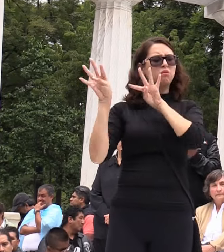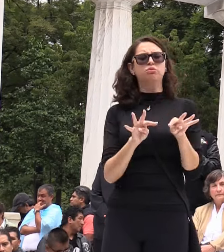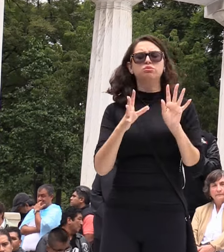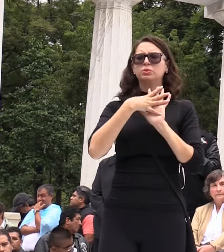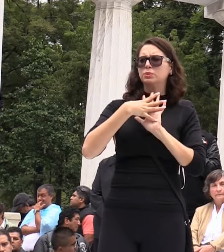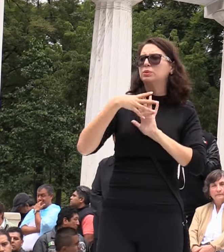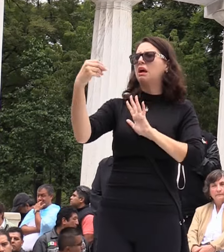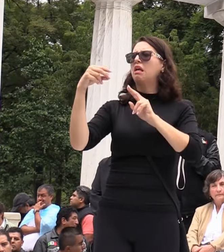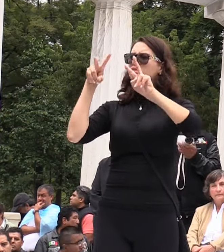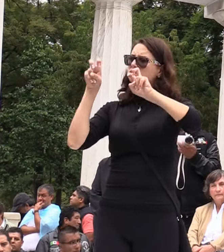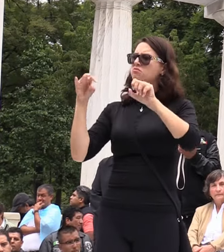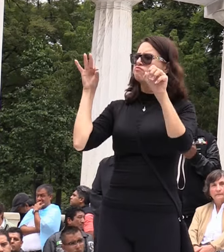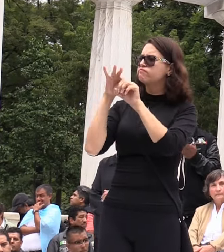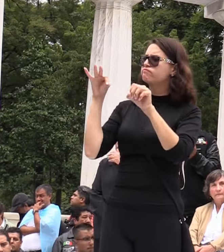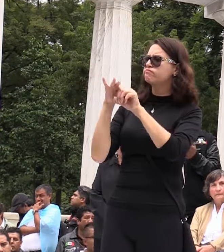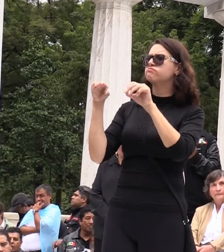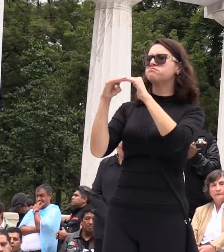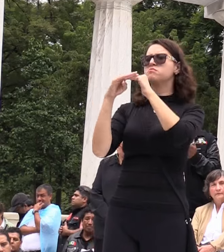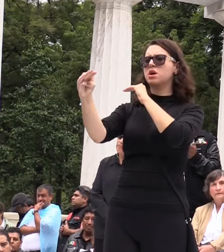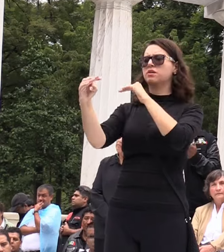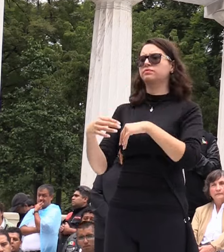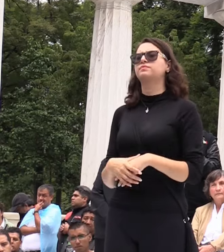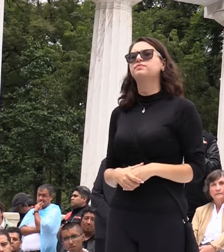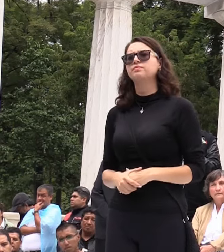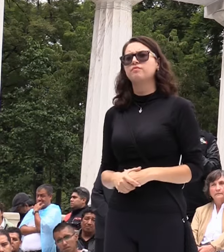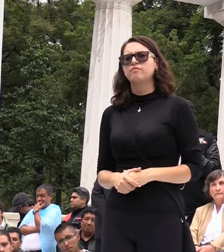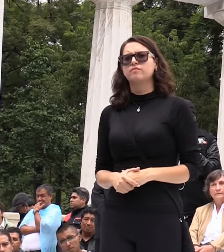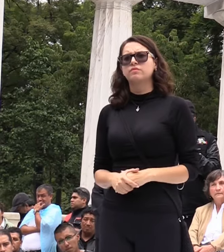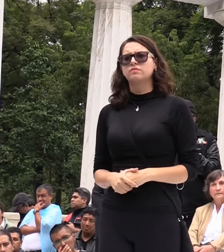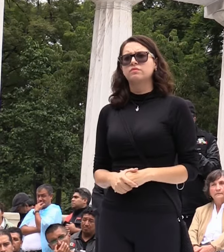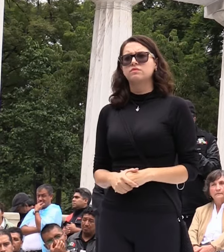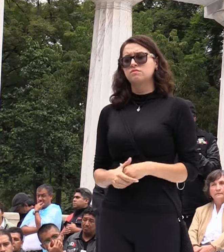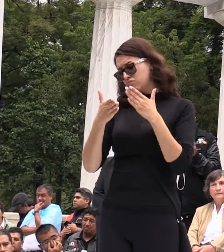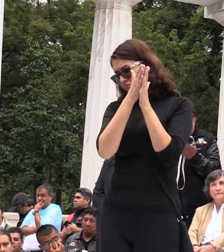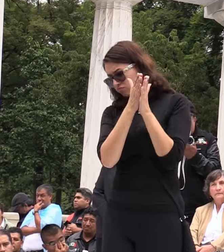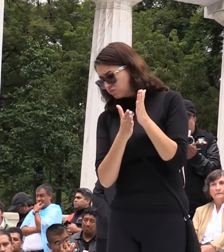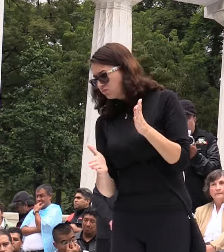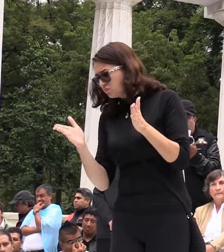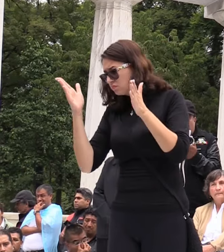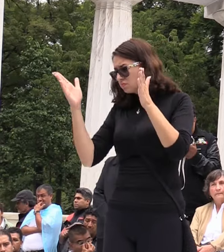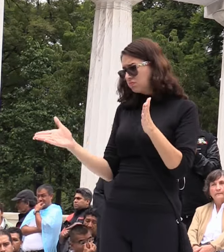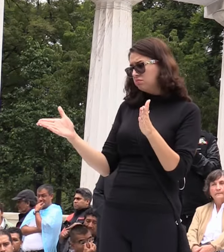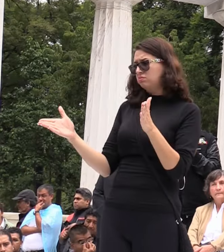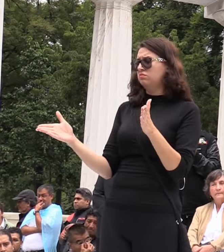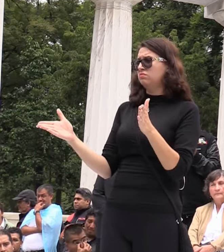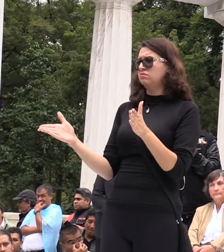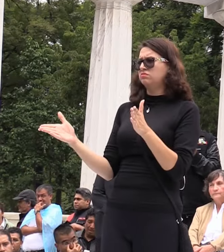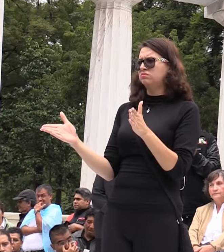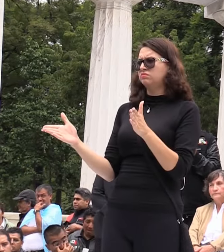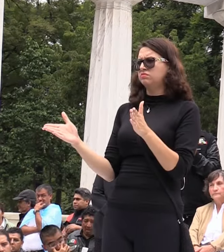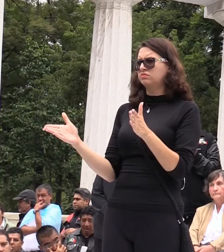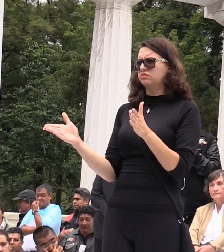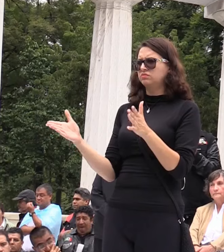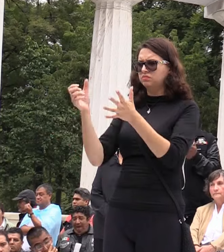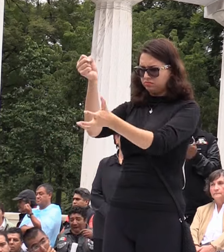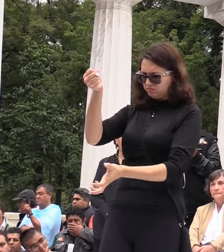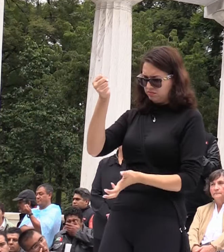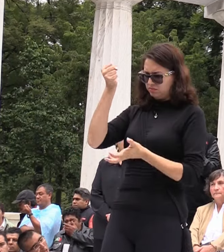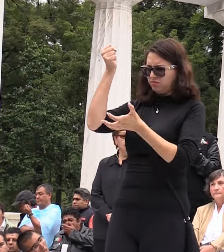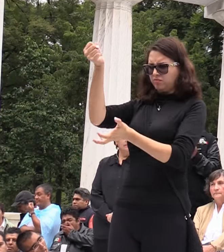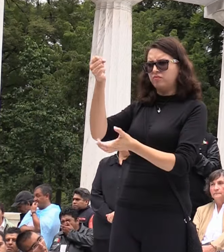electoral y democracia. En este periodo la discusión del